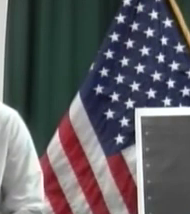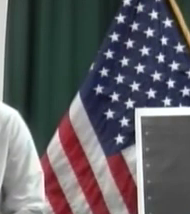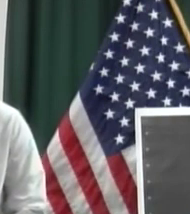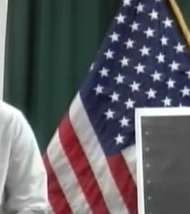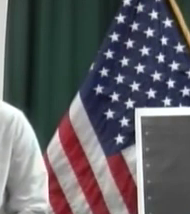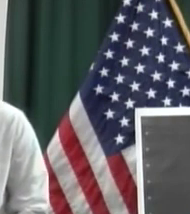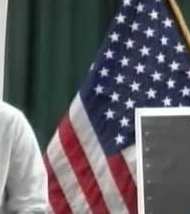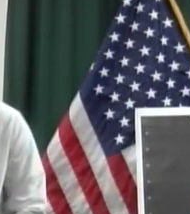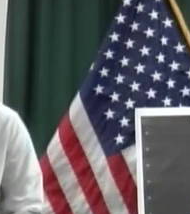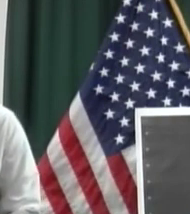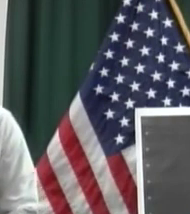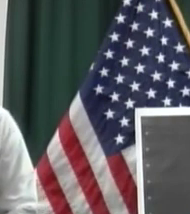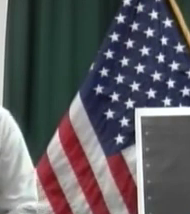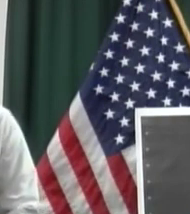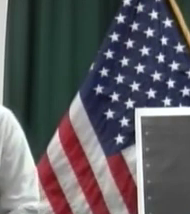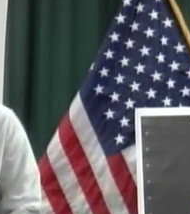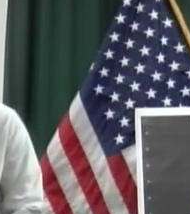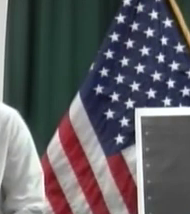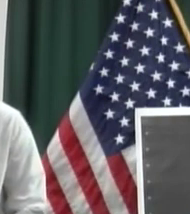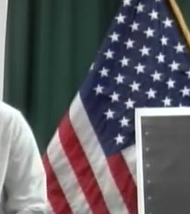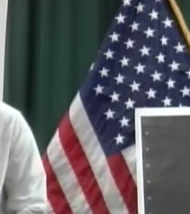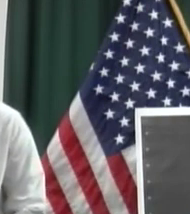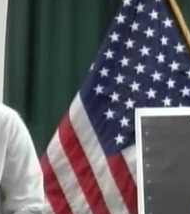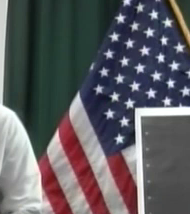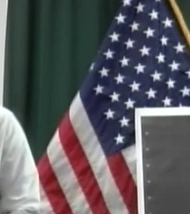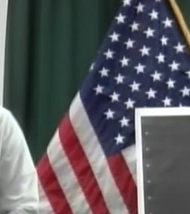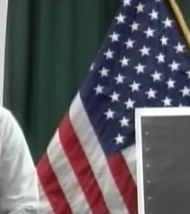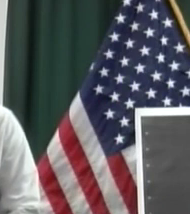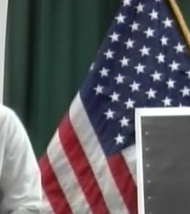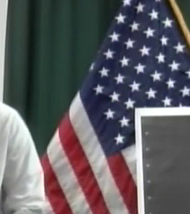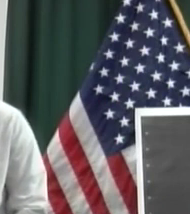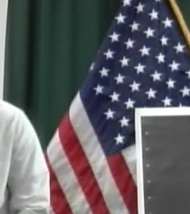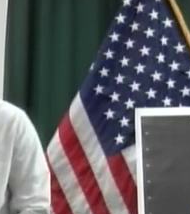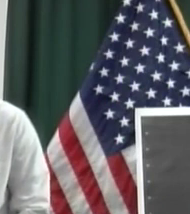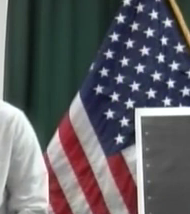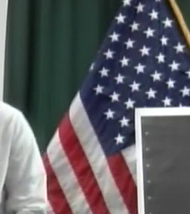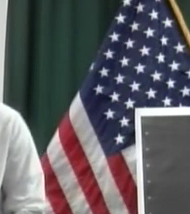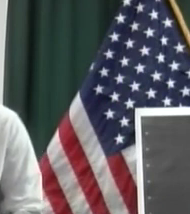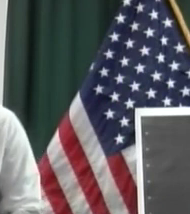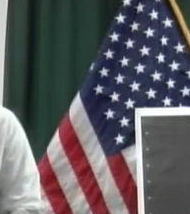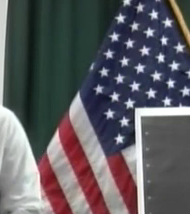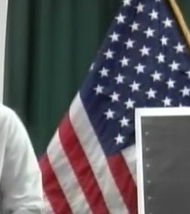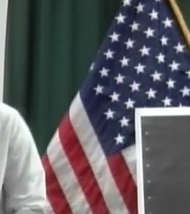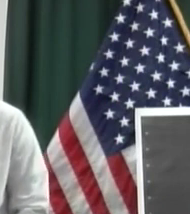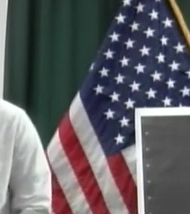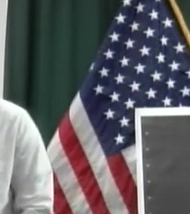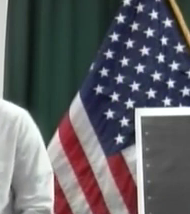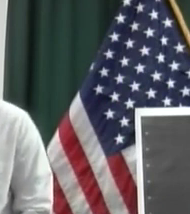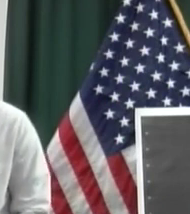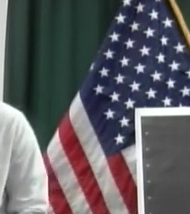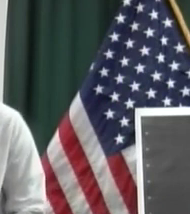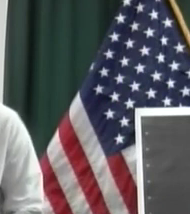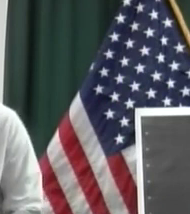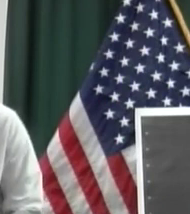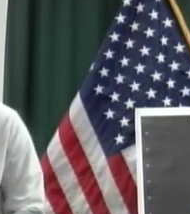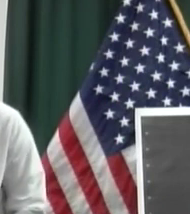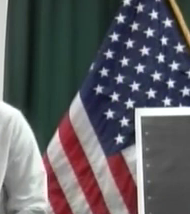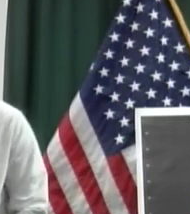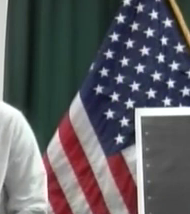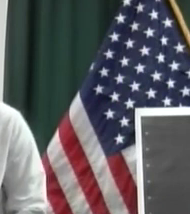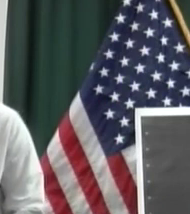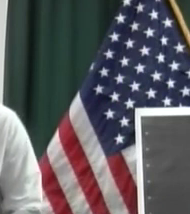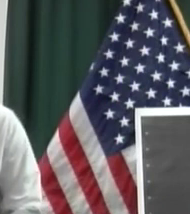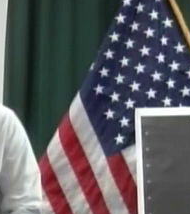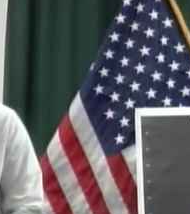negocios damos los resultados 3 veces a la semana en la página prepareseminole.org.